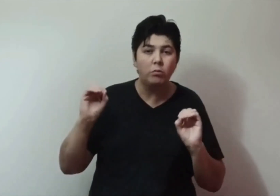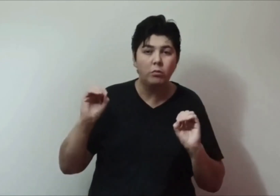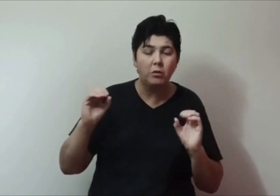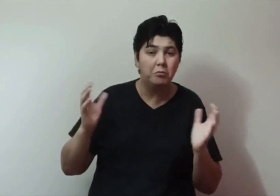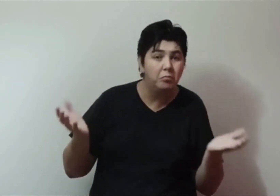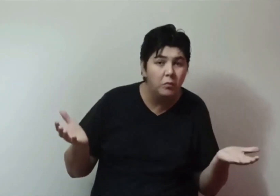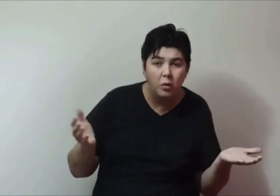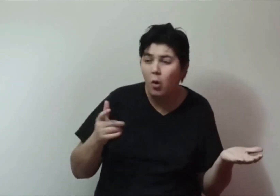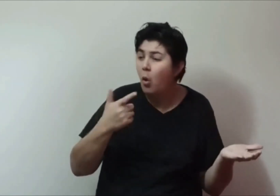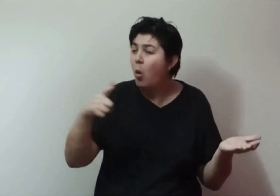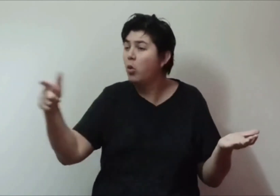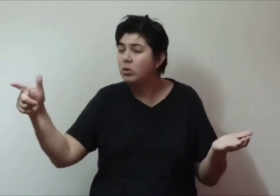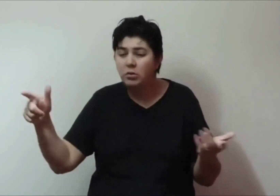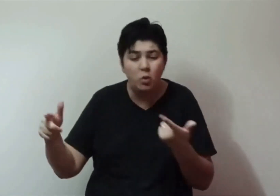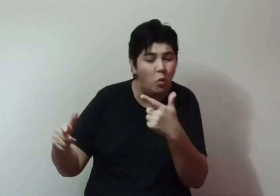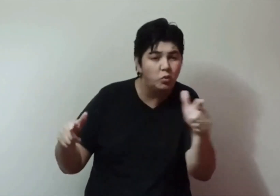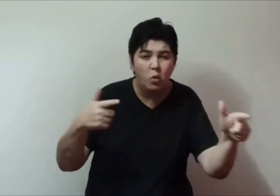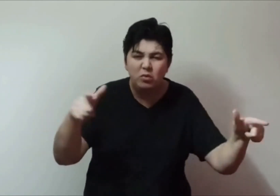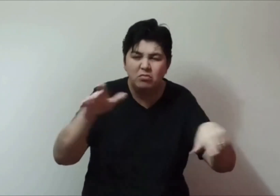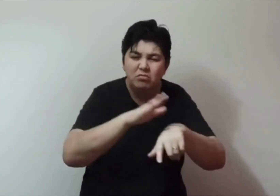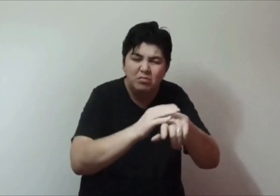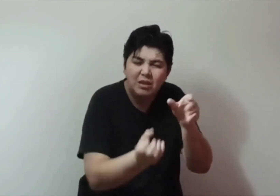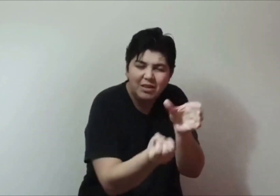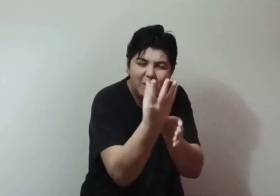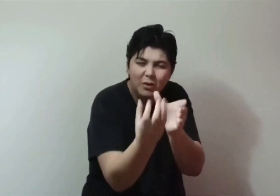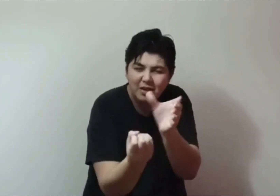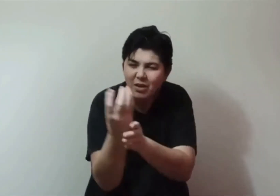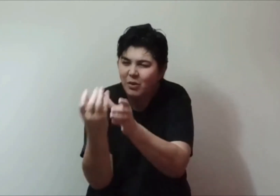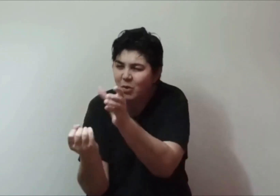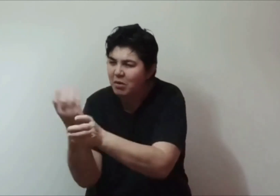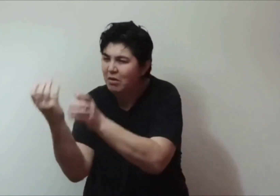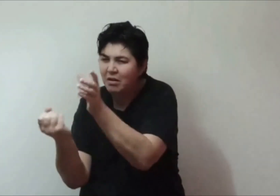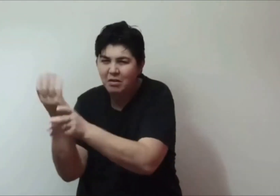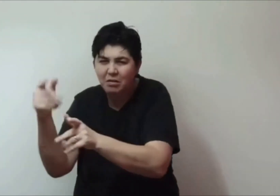hesa nem outra criatura qualquer